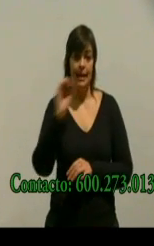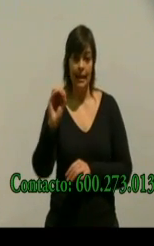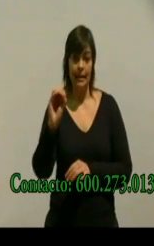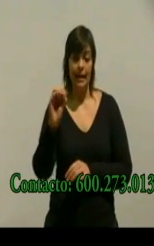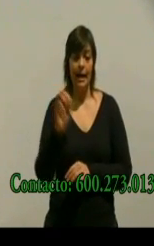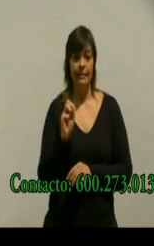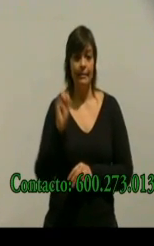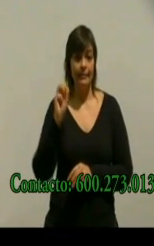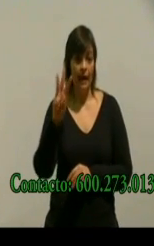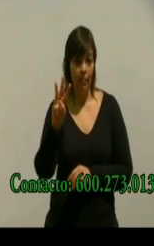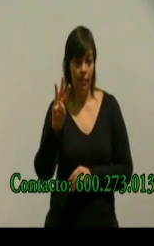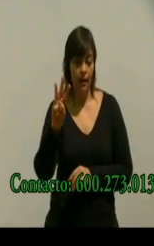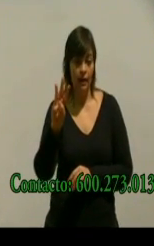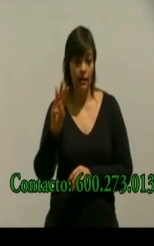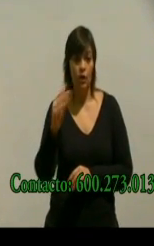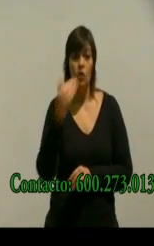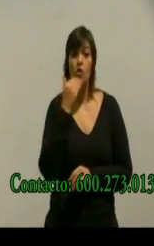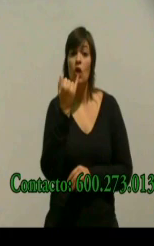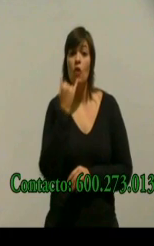600 27 30 13 y mi correo electrónico es